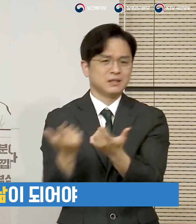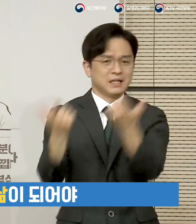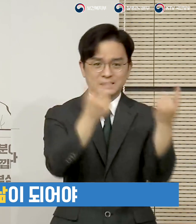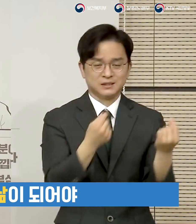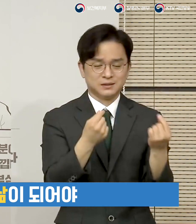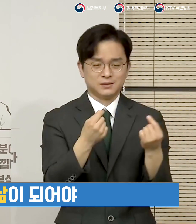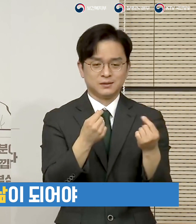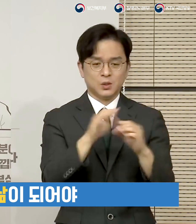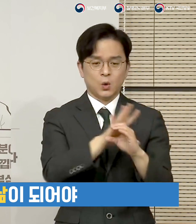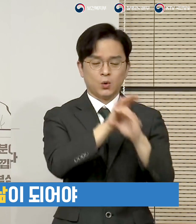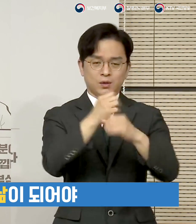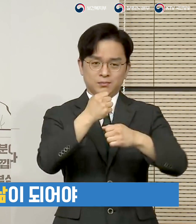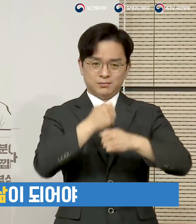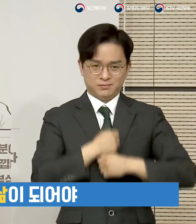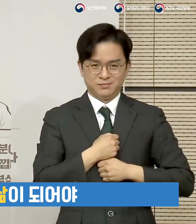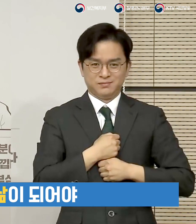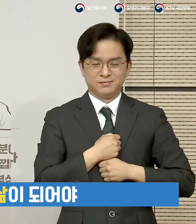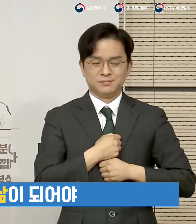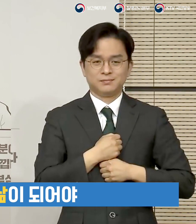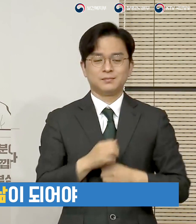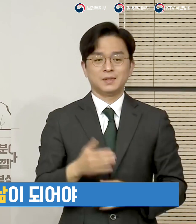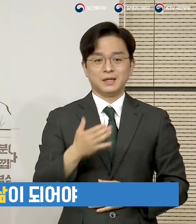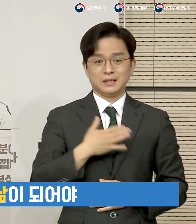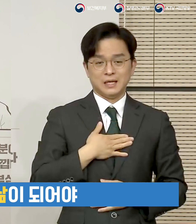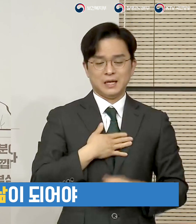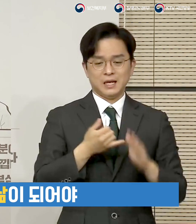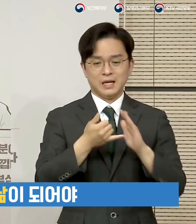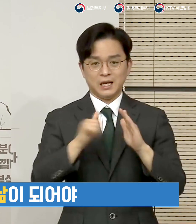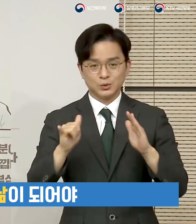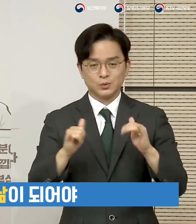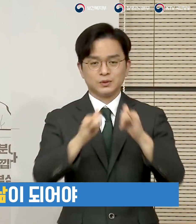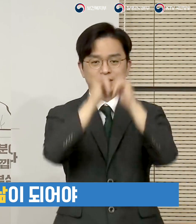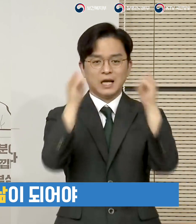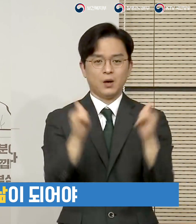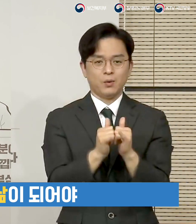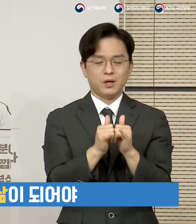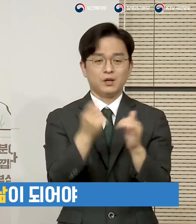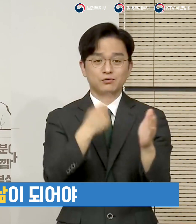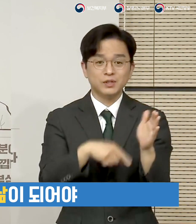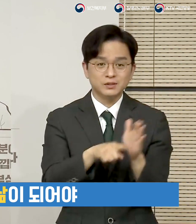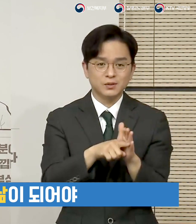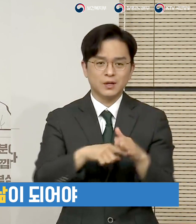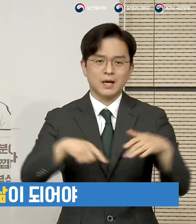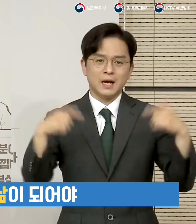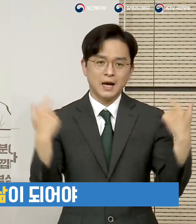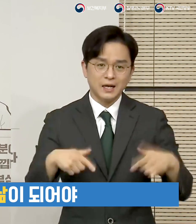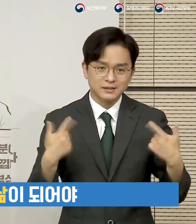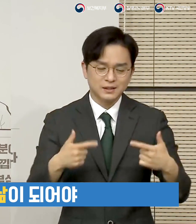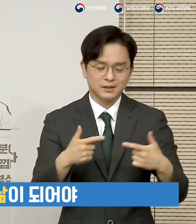나를 위해서나 우리 모두를 위해서나 방역 수칙 준수가 일상적인 삶이 되어야 할 것입니다.